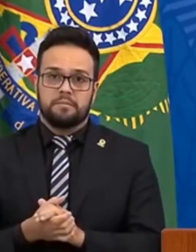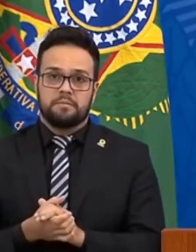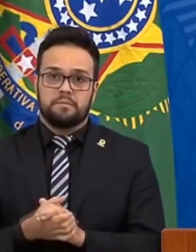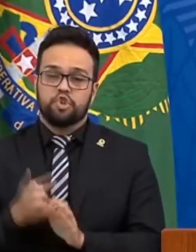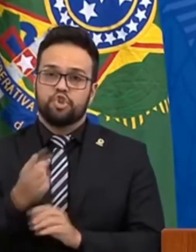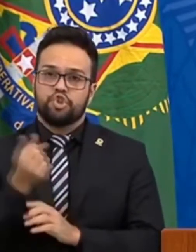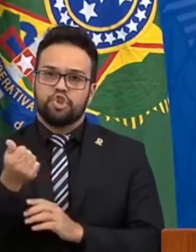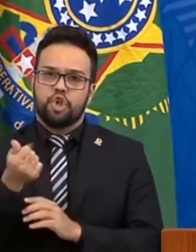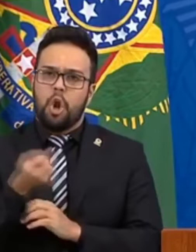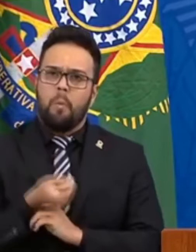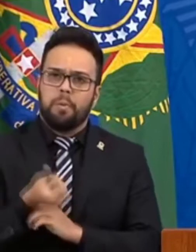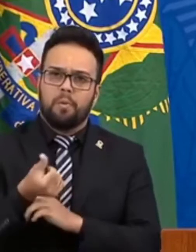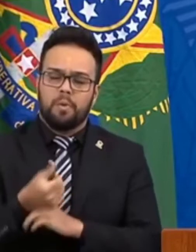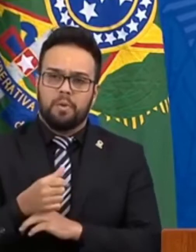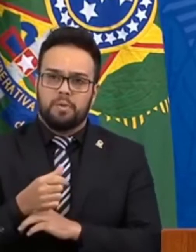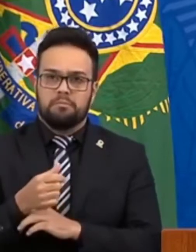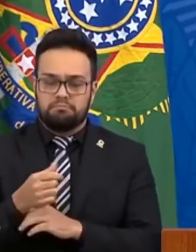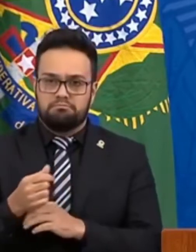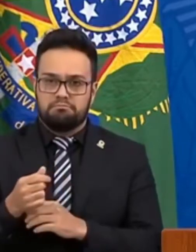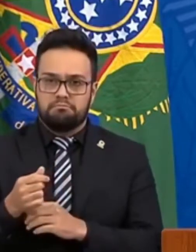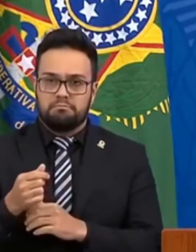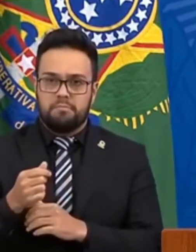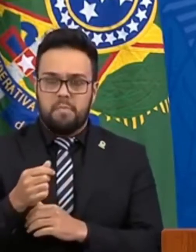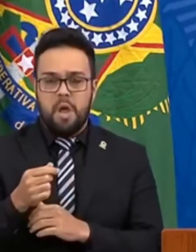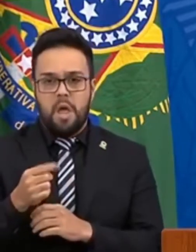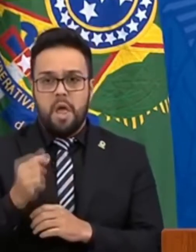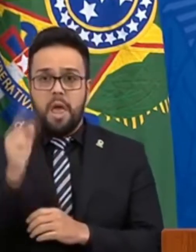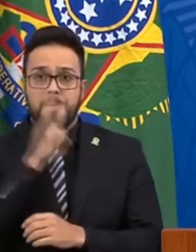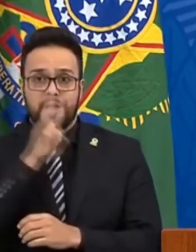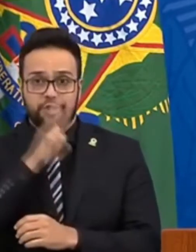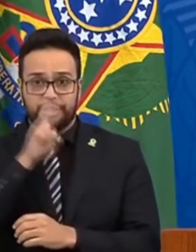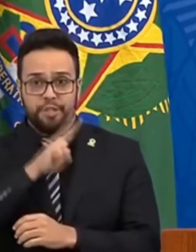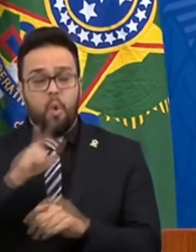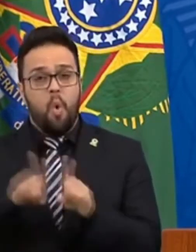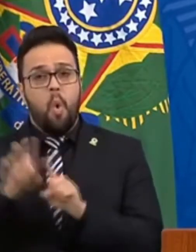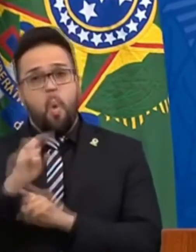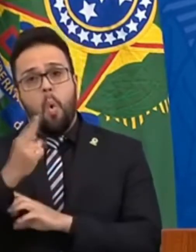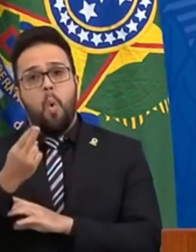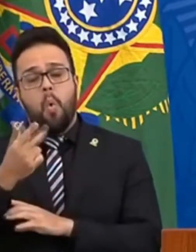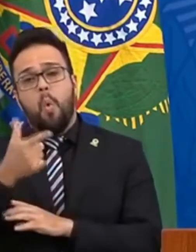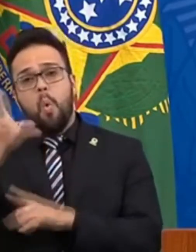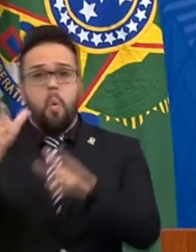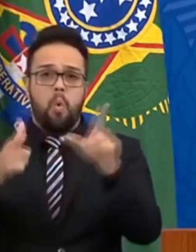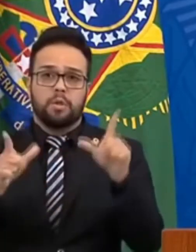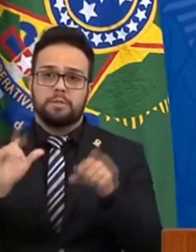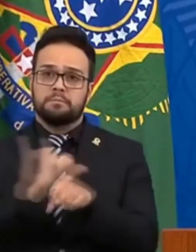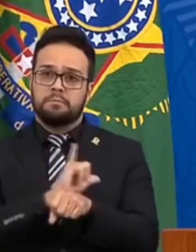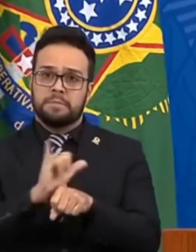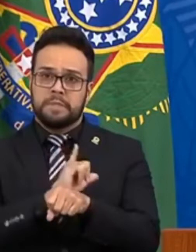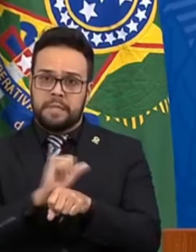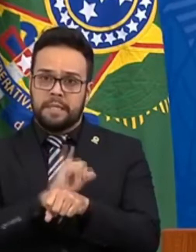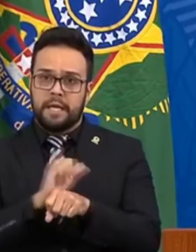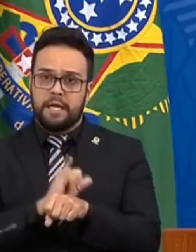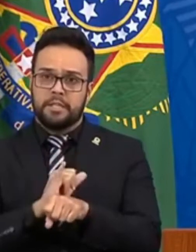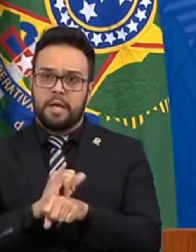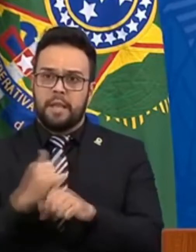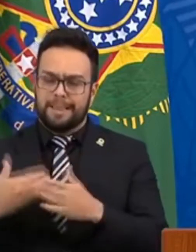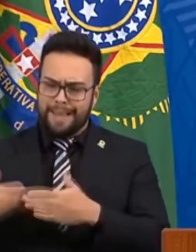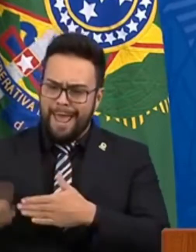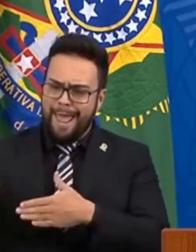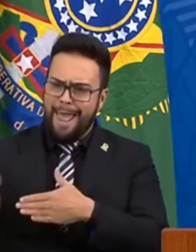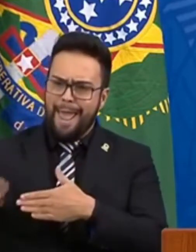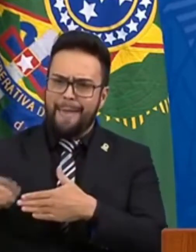emergencial ou outras as ações por muito tempo